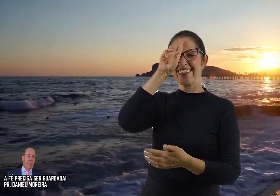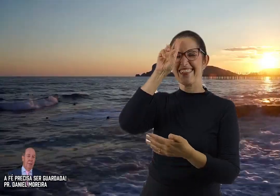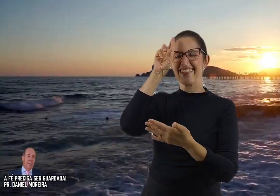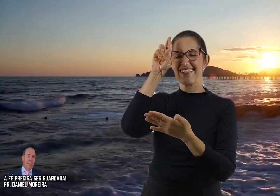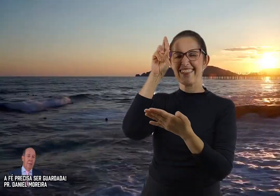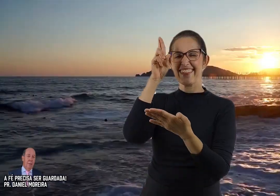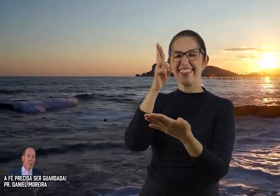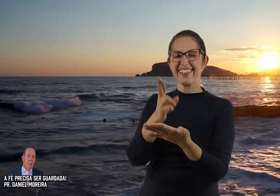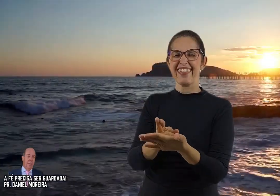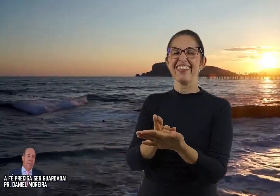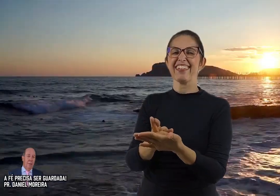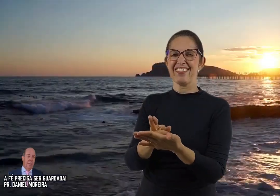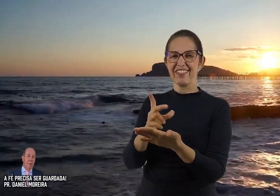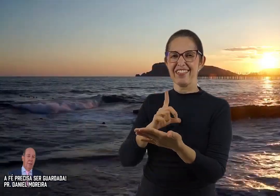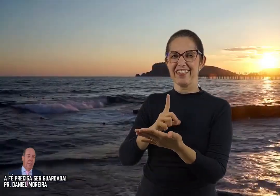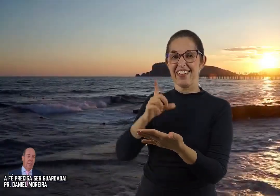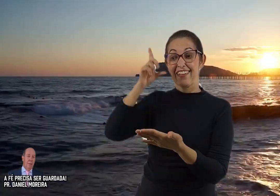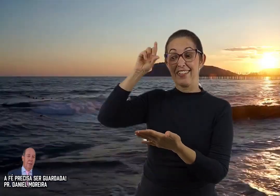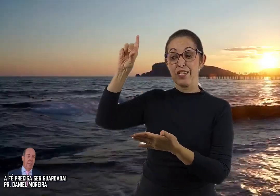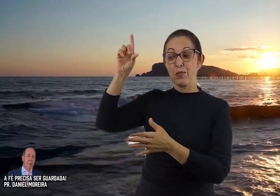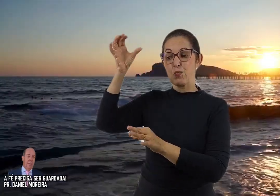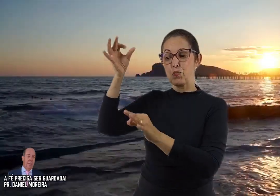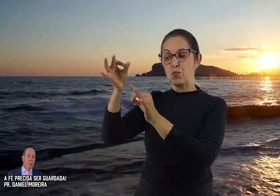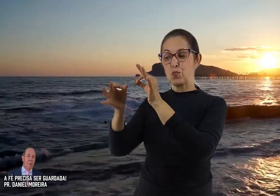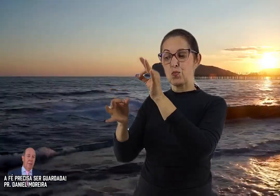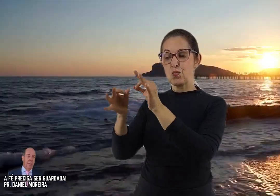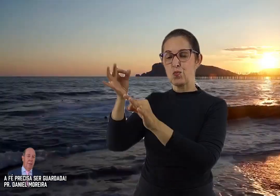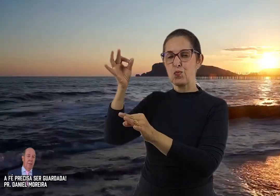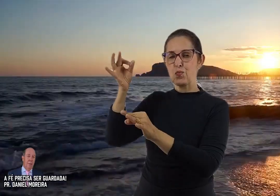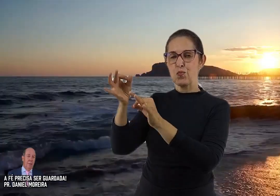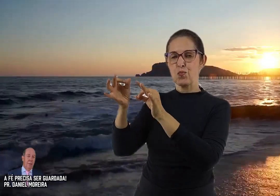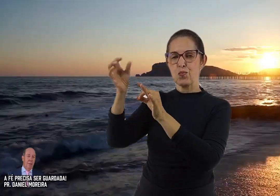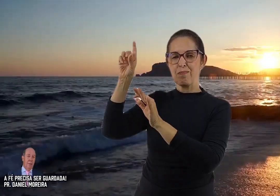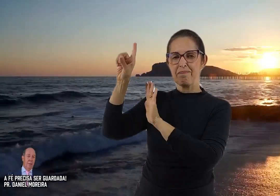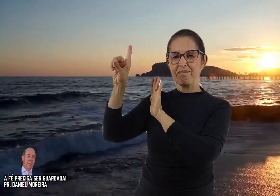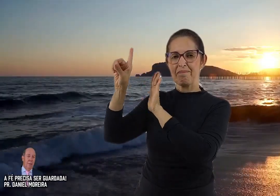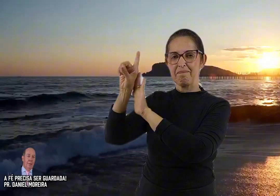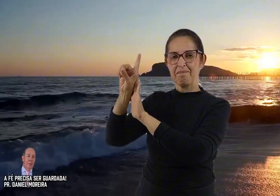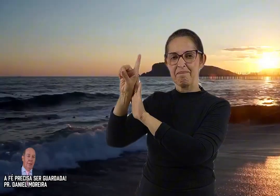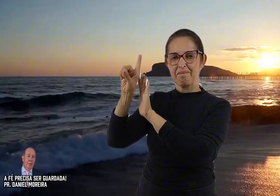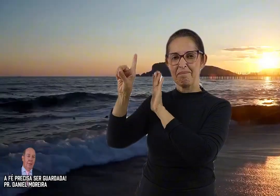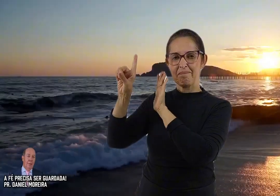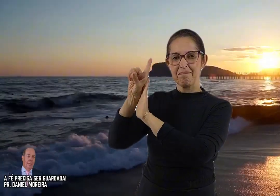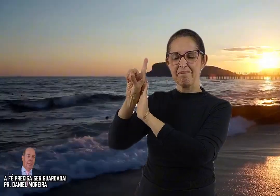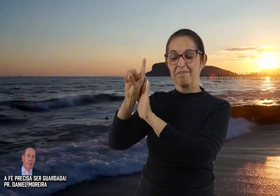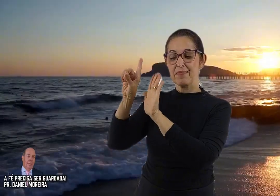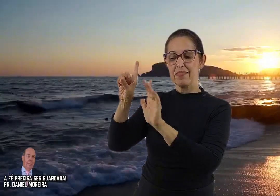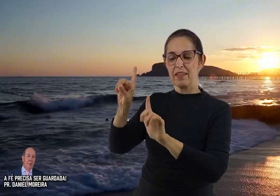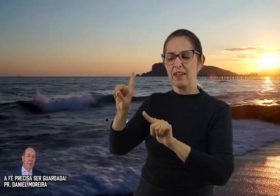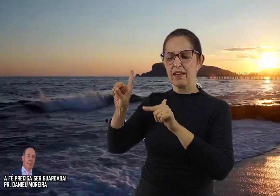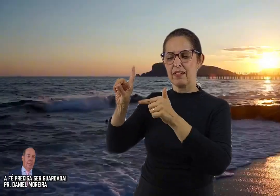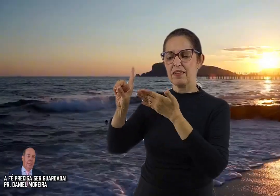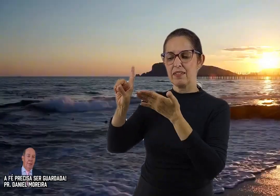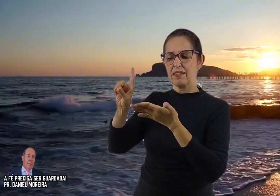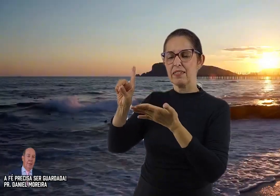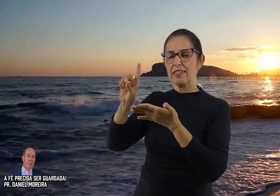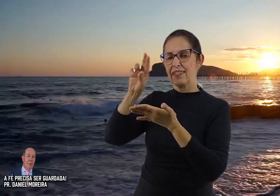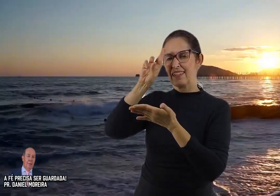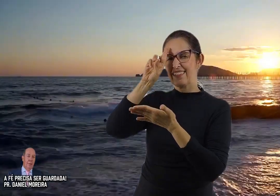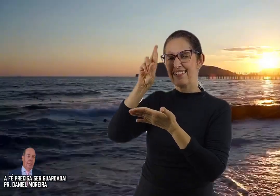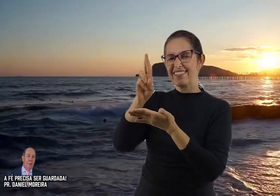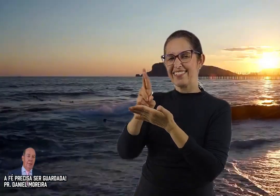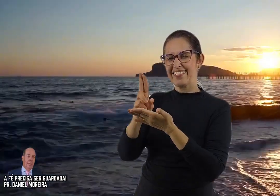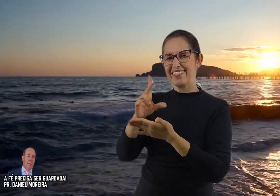de justiça de Deus. Atos de justiça de Deus.